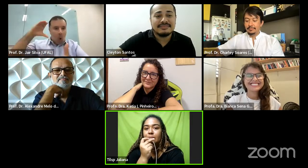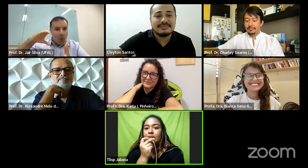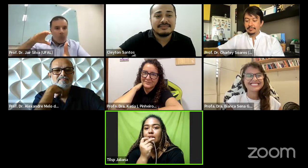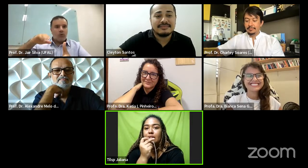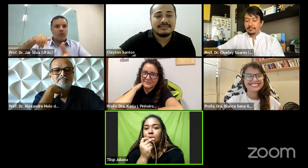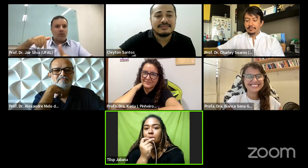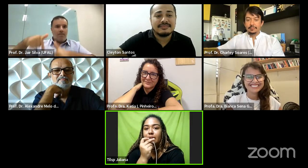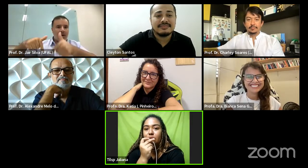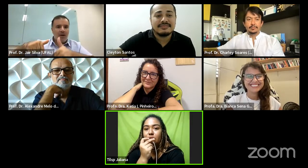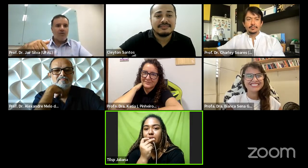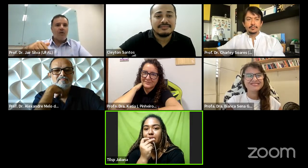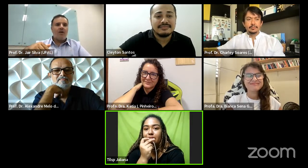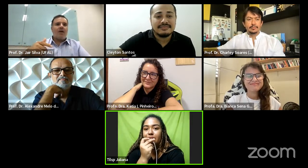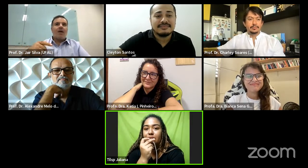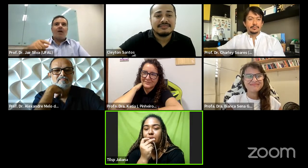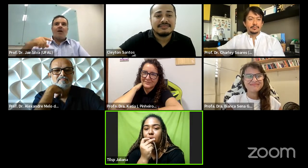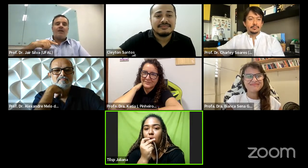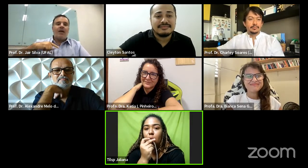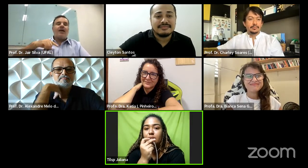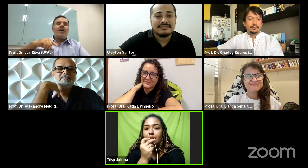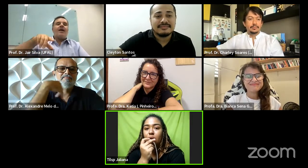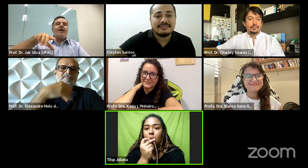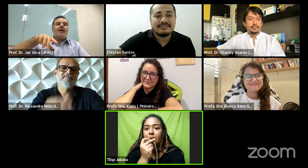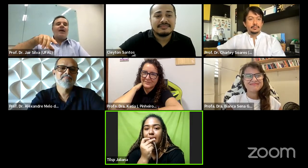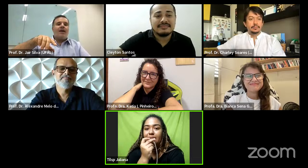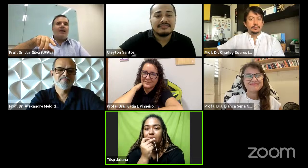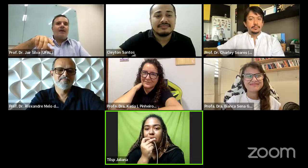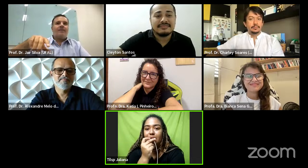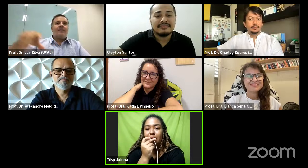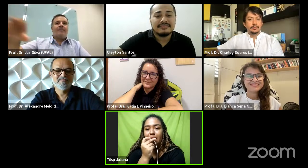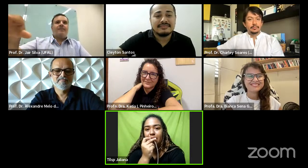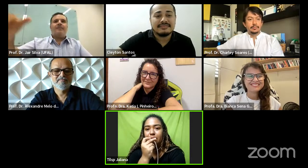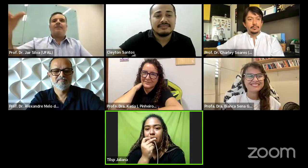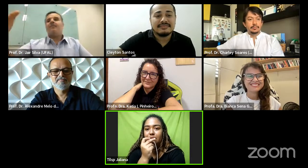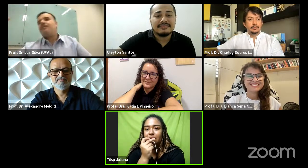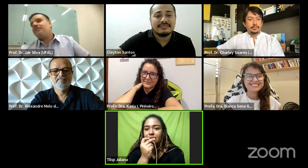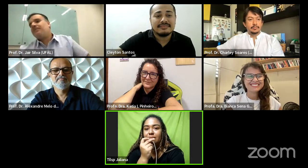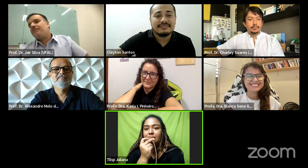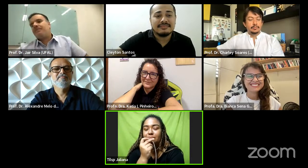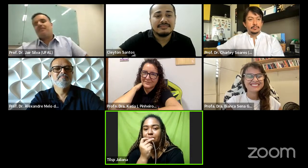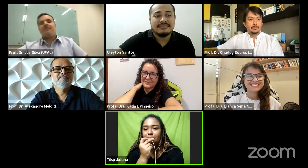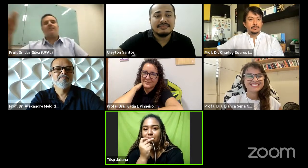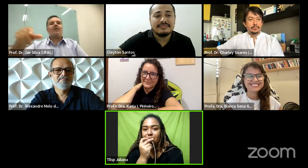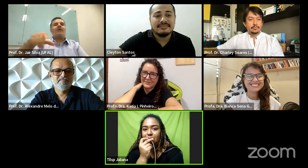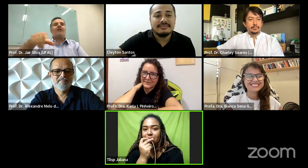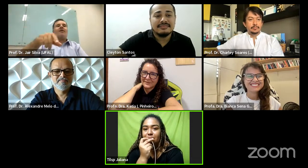aluno. Então, o Cleiton esteve dentro do corpus, ele compreende o trabalho.